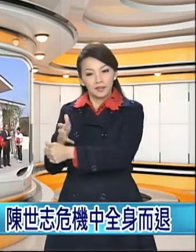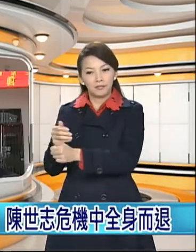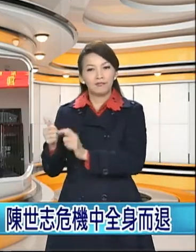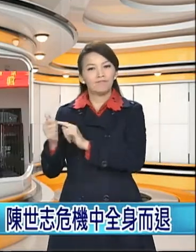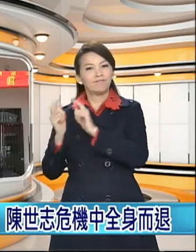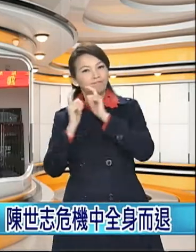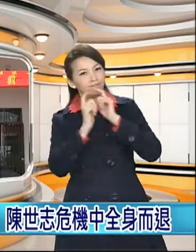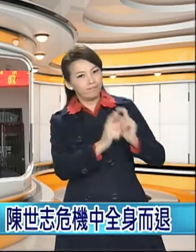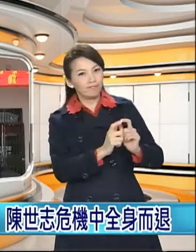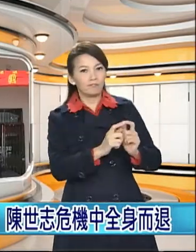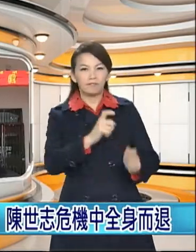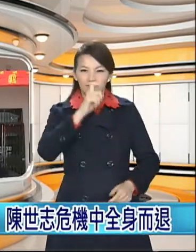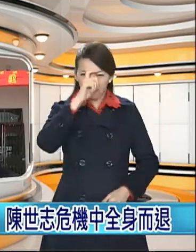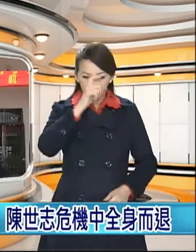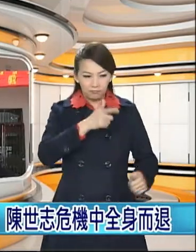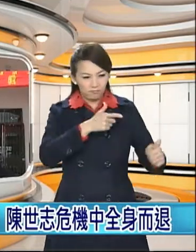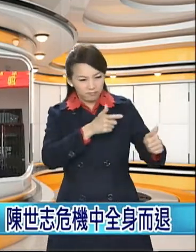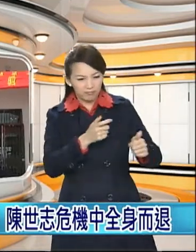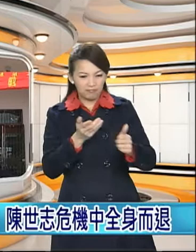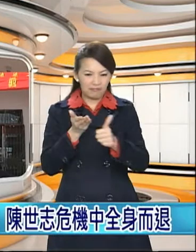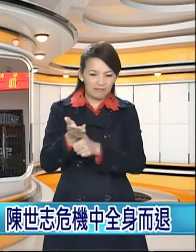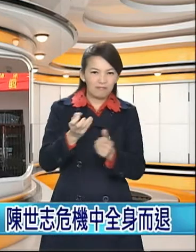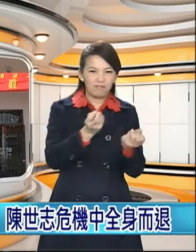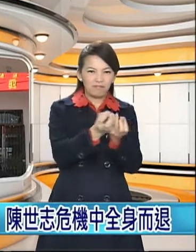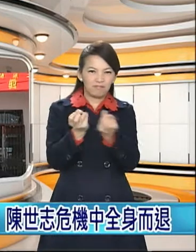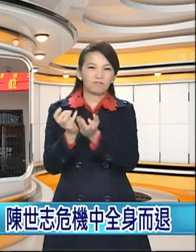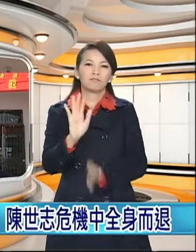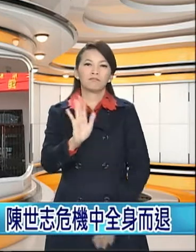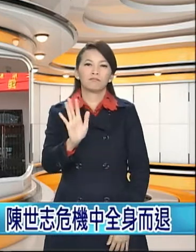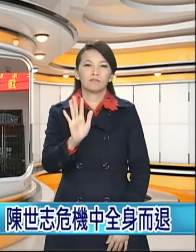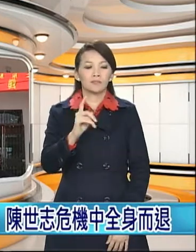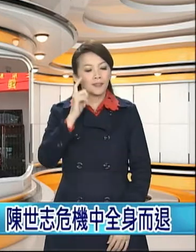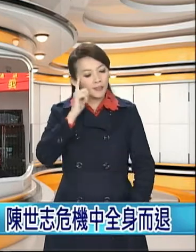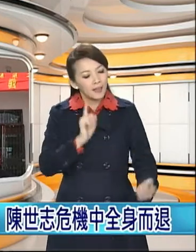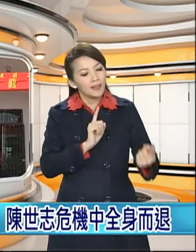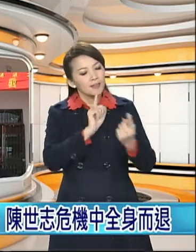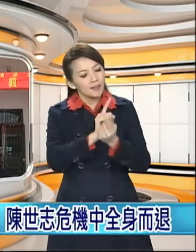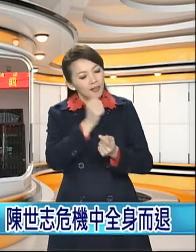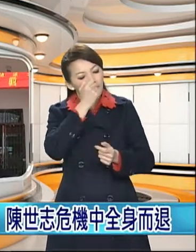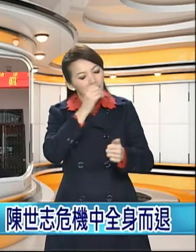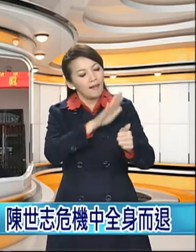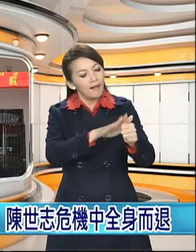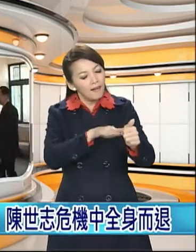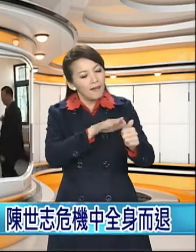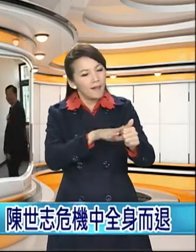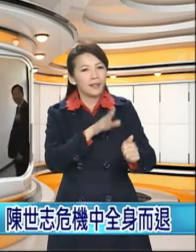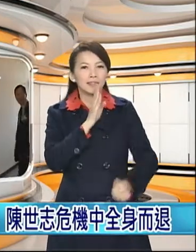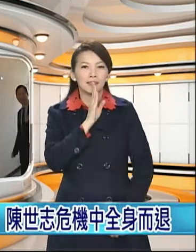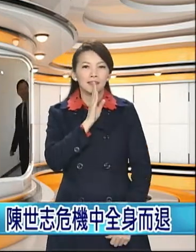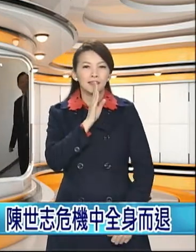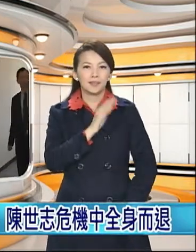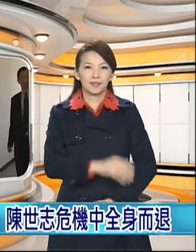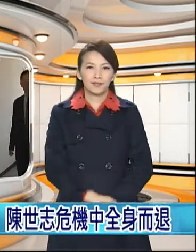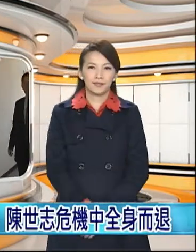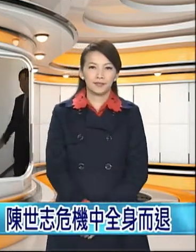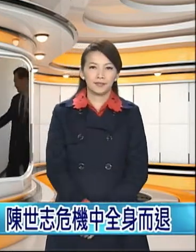示，自己是不愿意见血，所以才进去，也希望能够安抚受刑人。